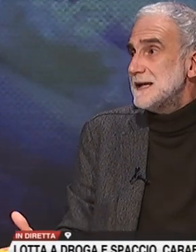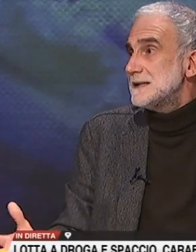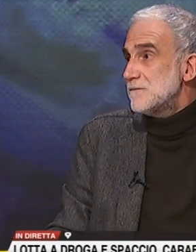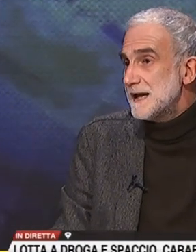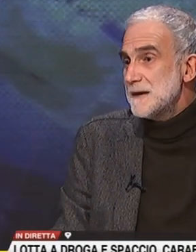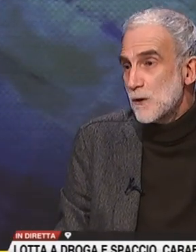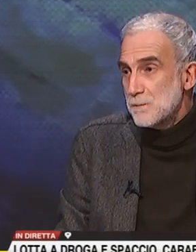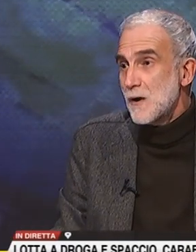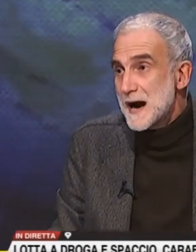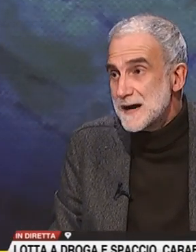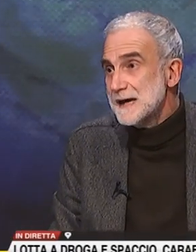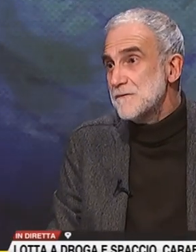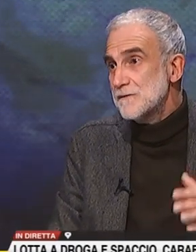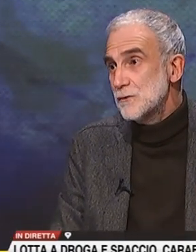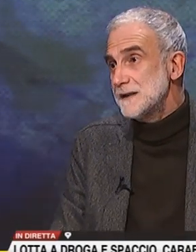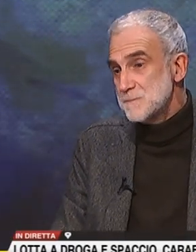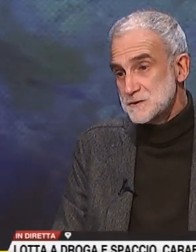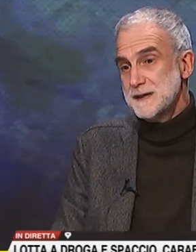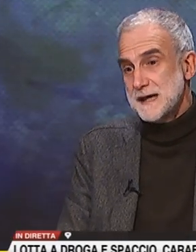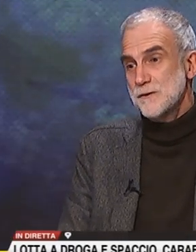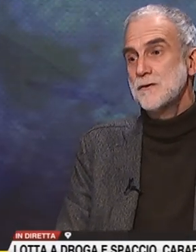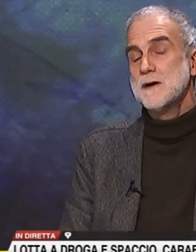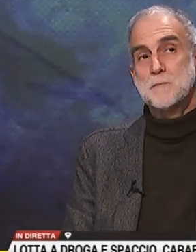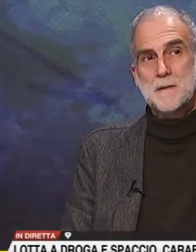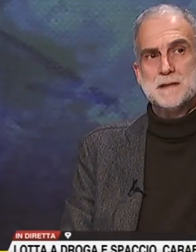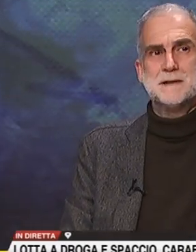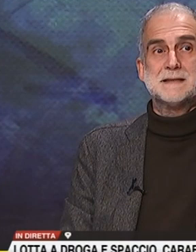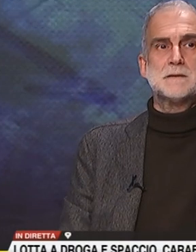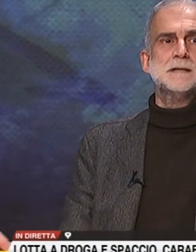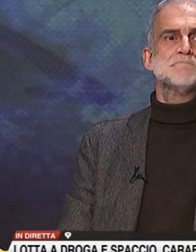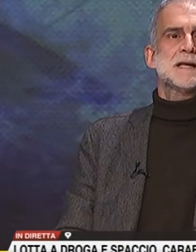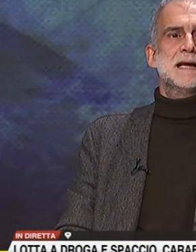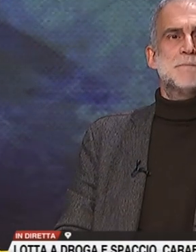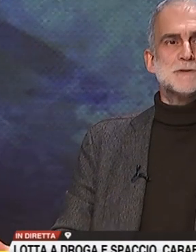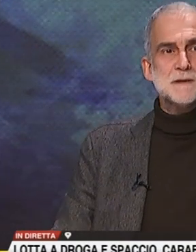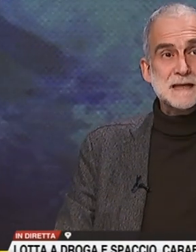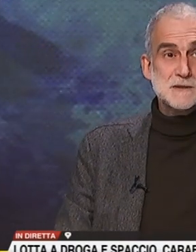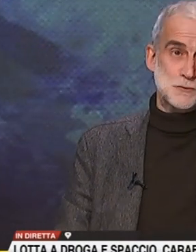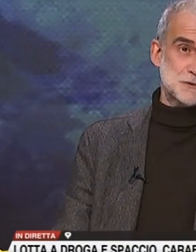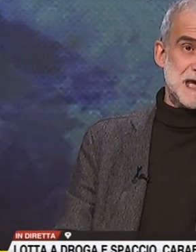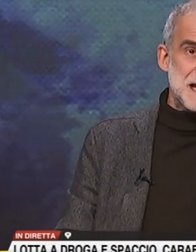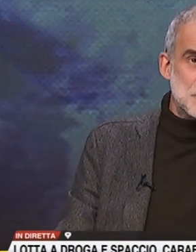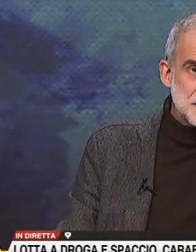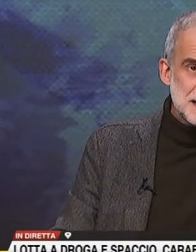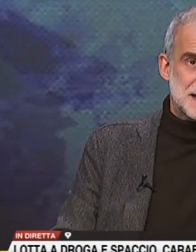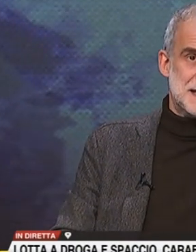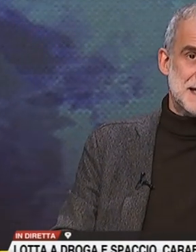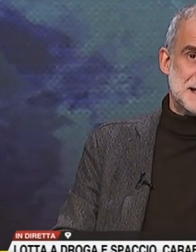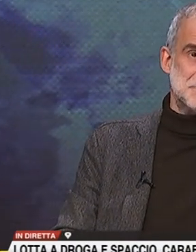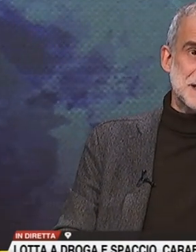che interviene proprio anche a favore delle persone che hanno problemi di dipendenza. Quindi le possibilità ci sono, sta a